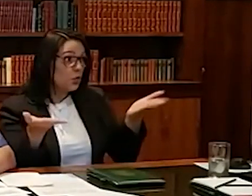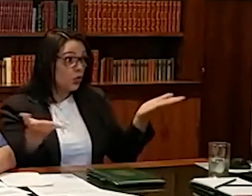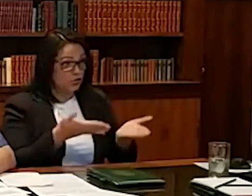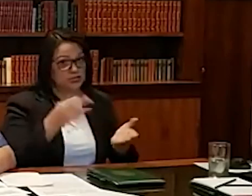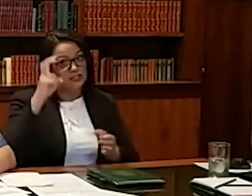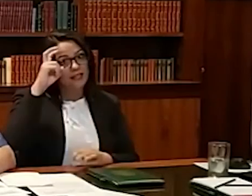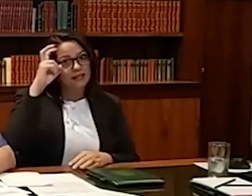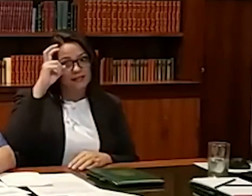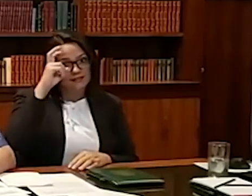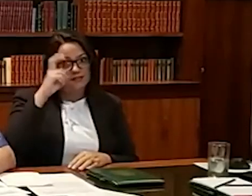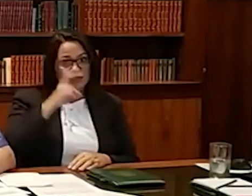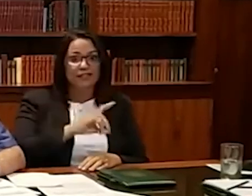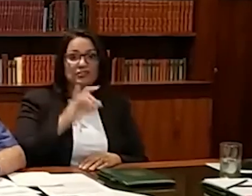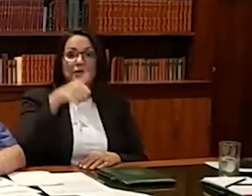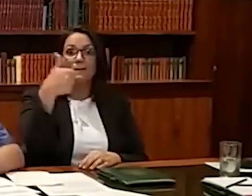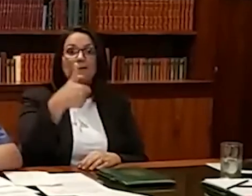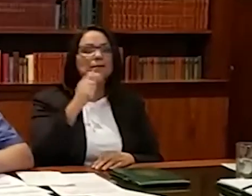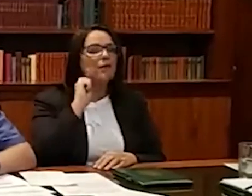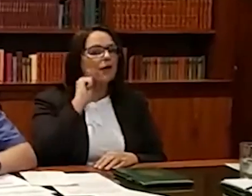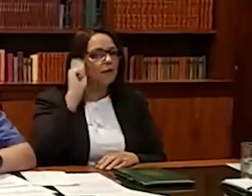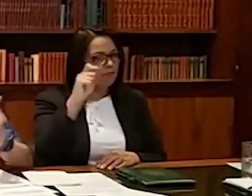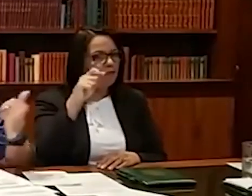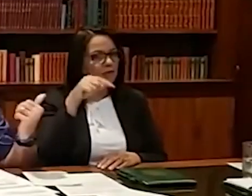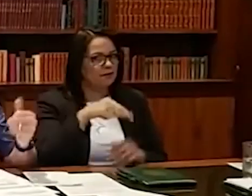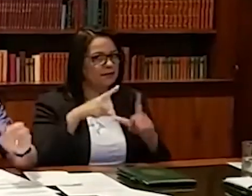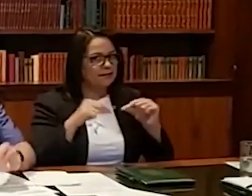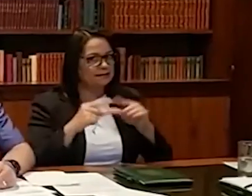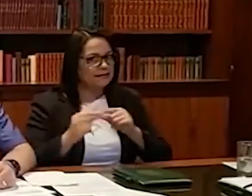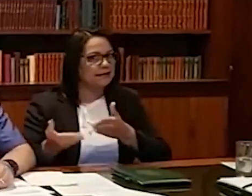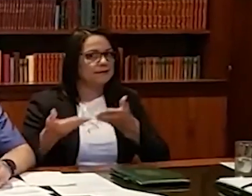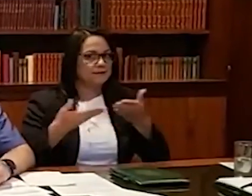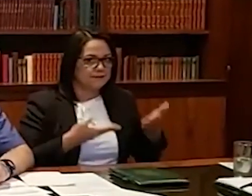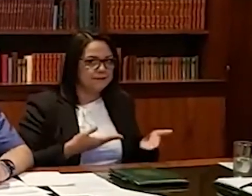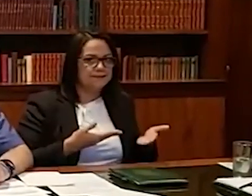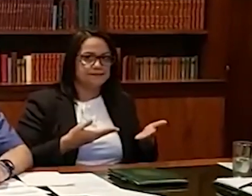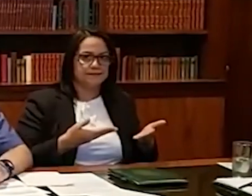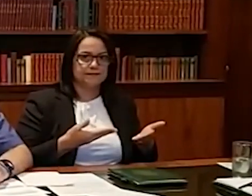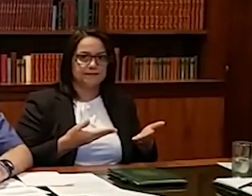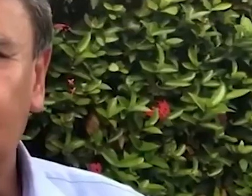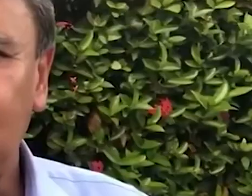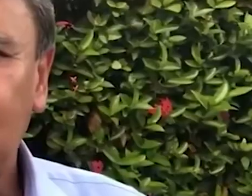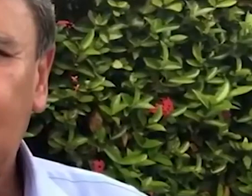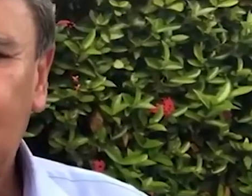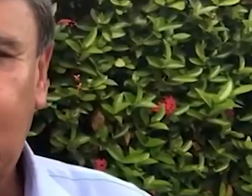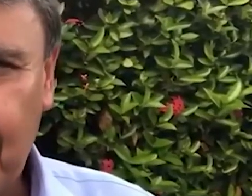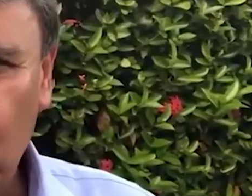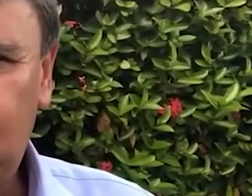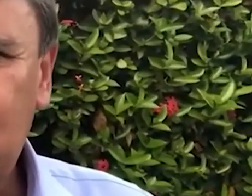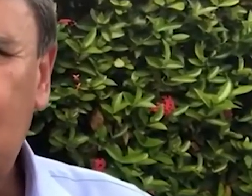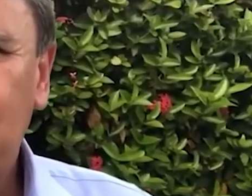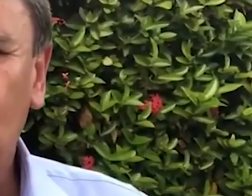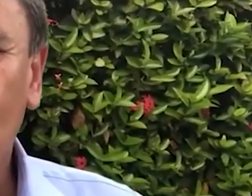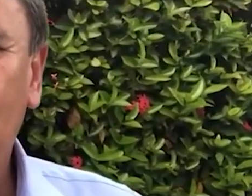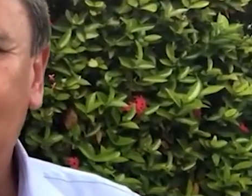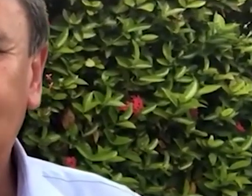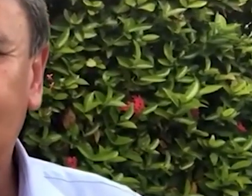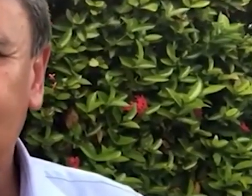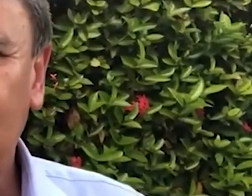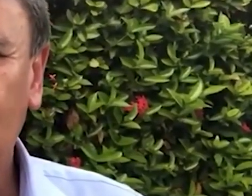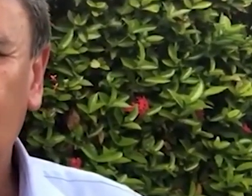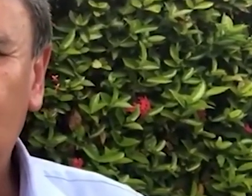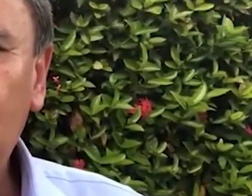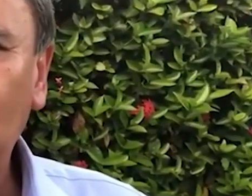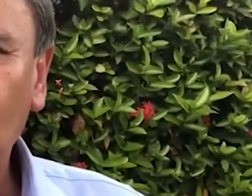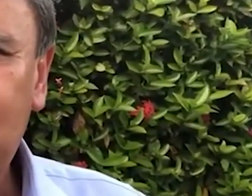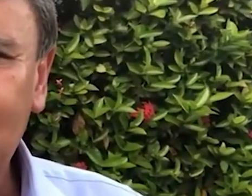do PT de demagogo por críticas à demora na retomada do auxílio emergencial em vídeo Wellington